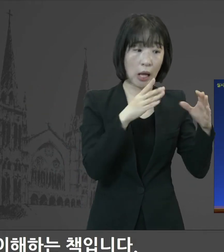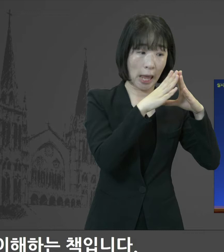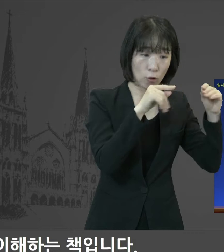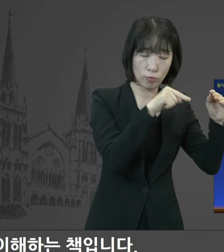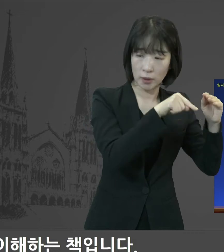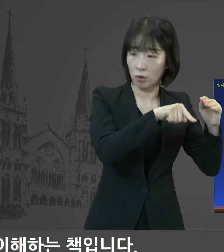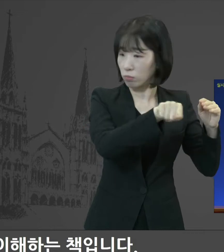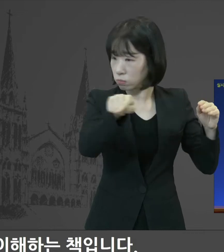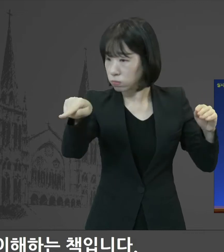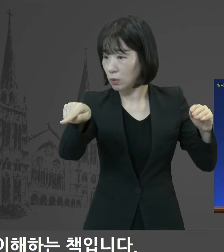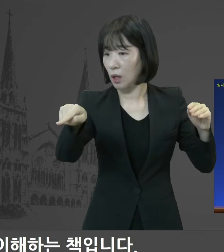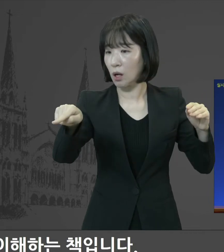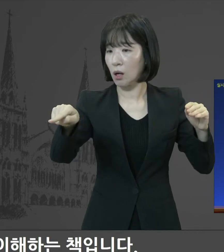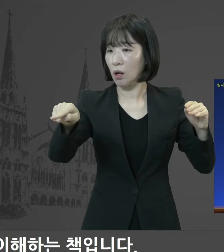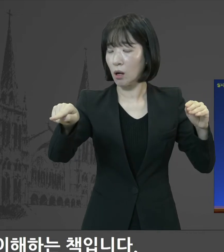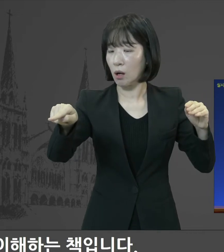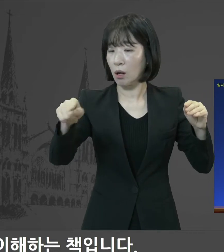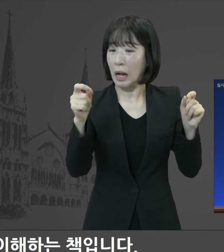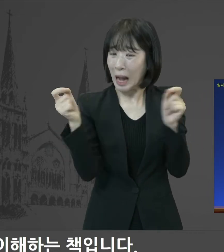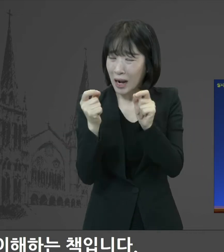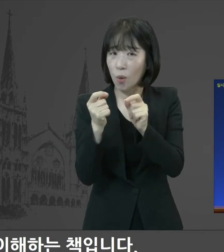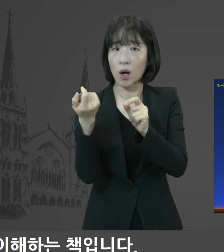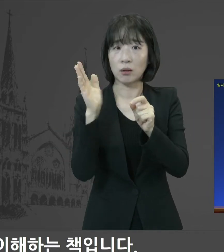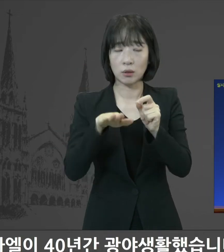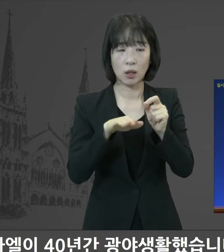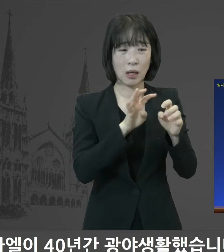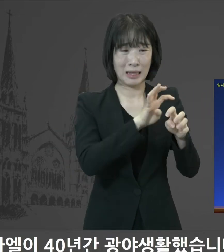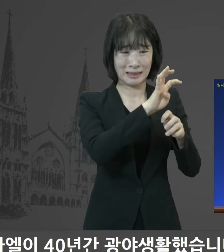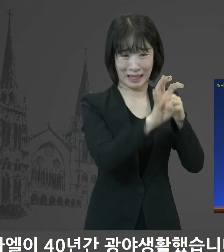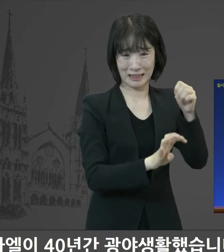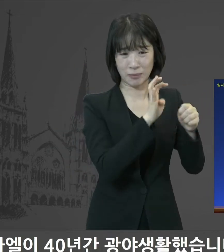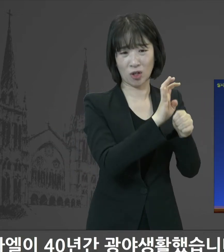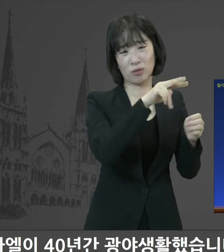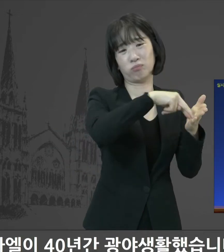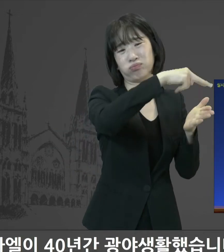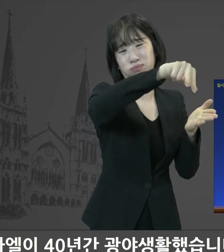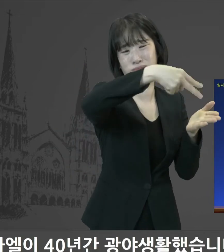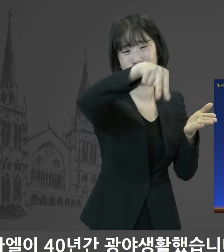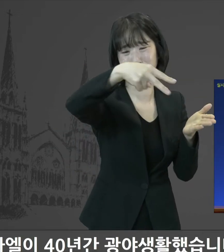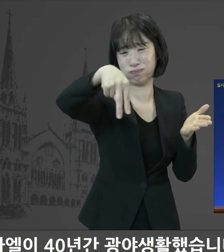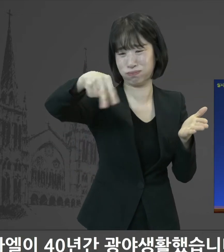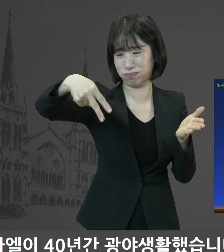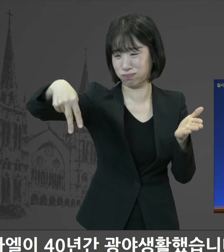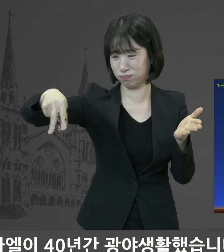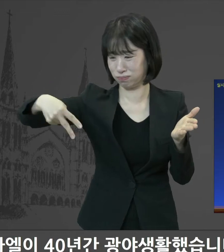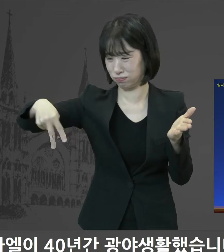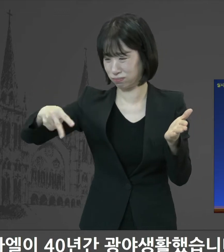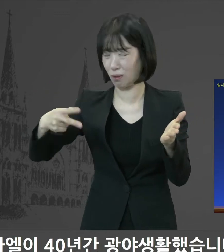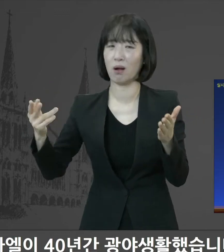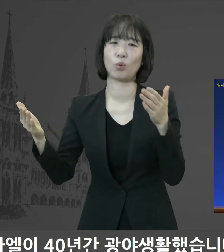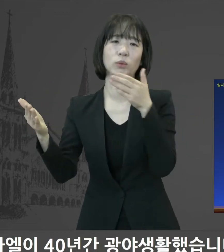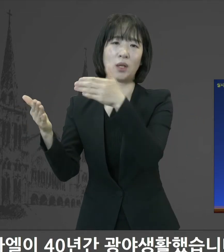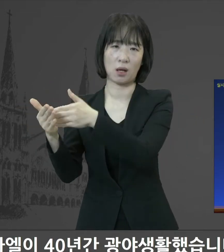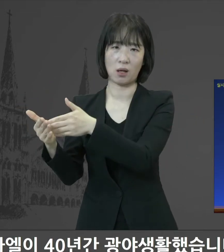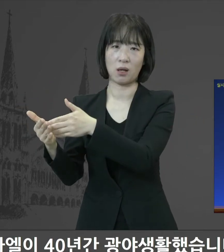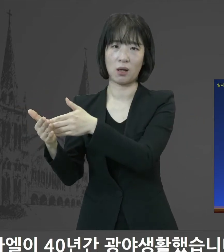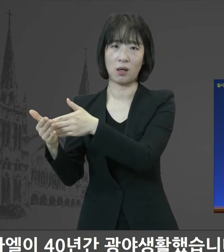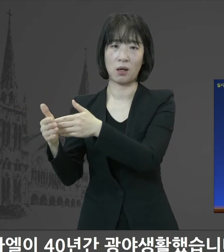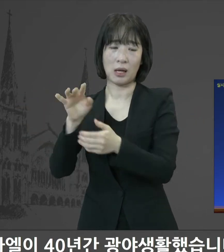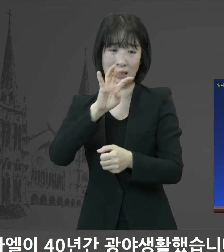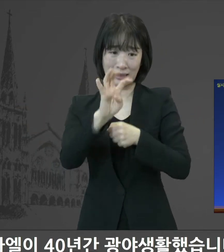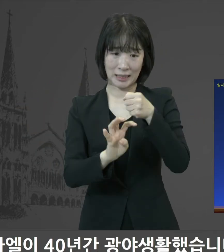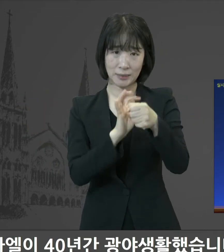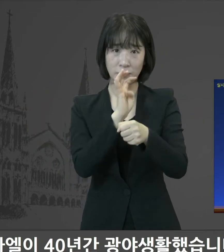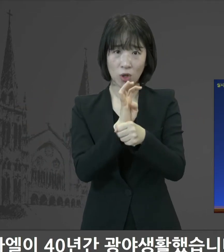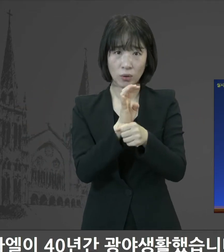길인데 40년 동안을 광야 생활을 하면서 광야에서 떠돌이 생활을 했던 것이죠. 이 40년